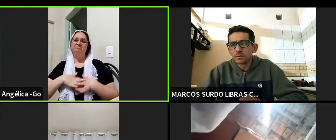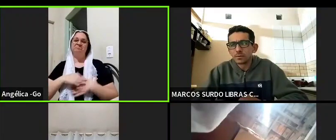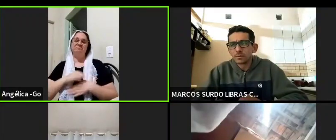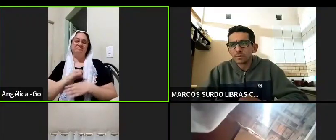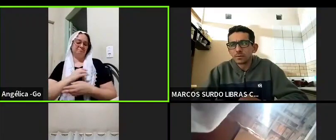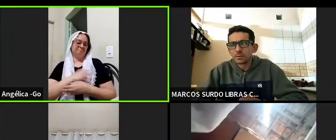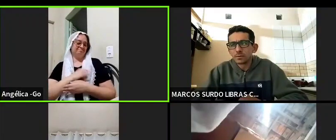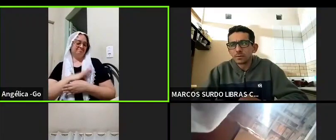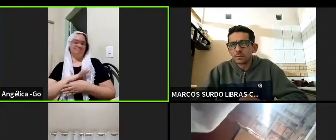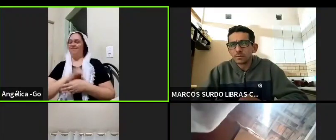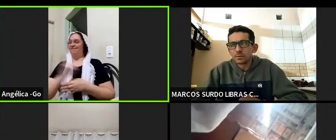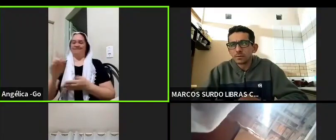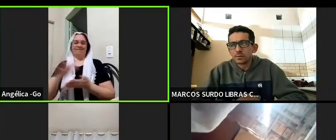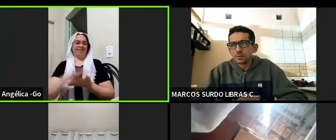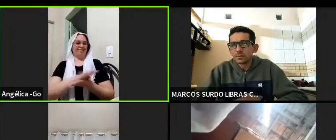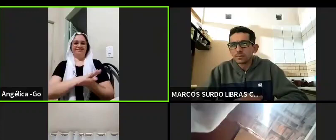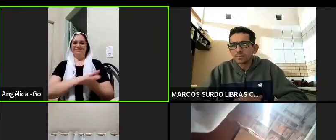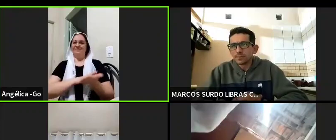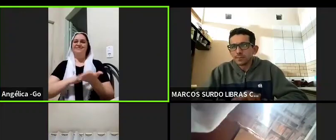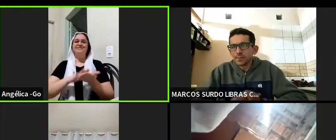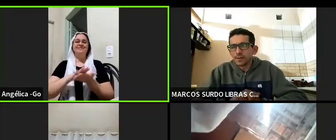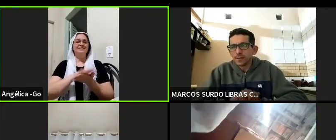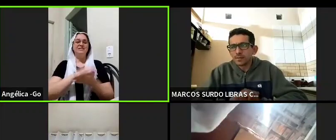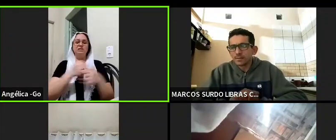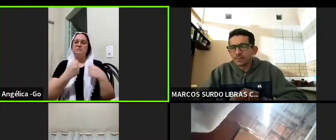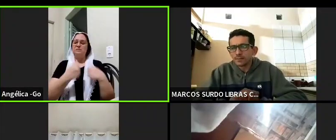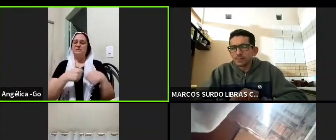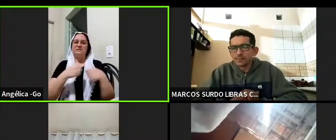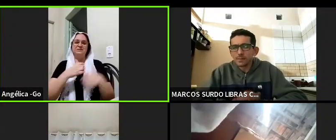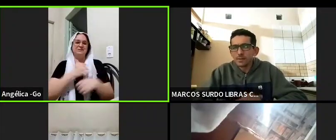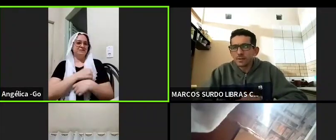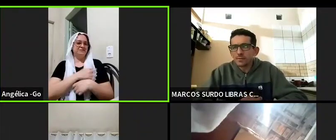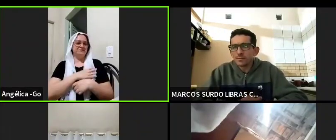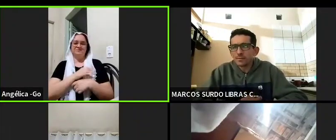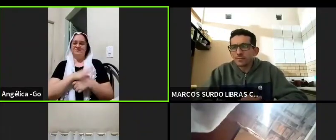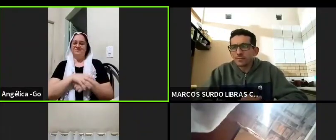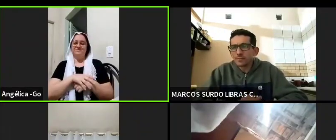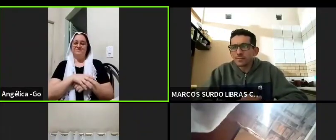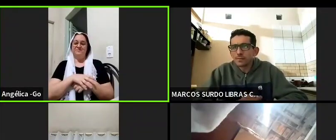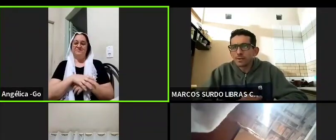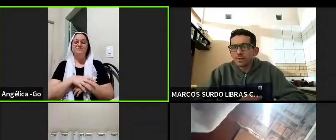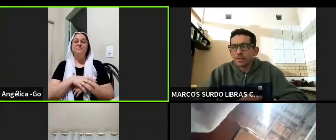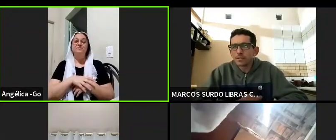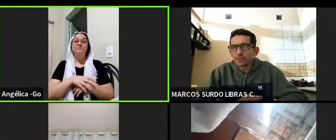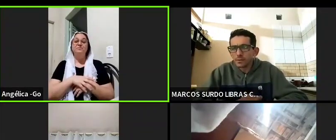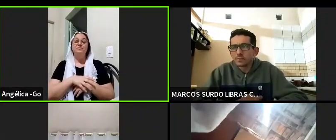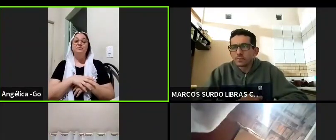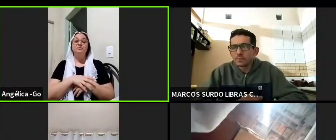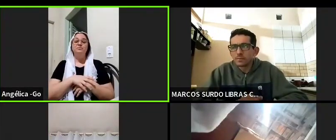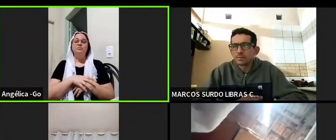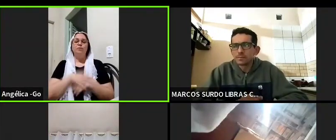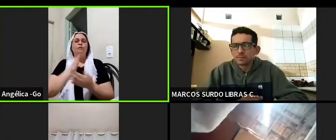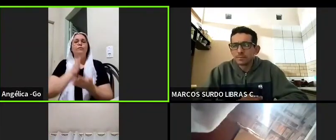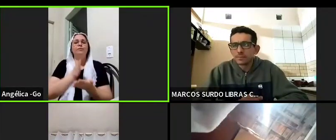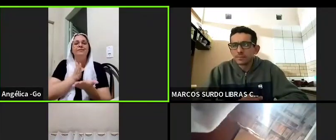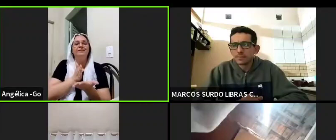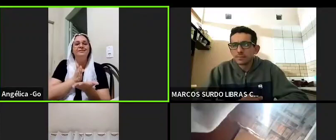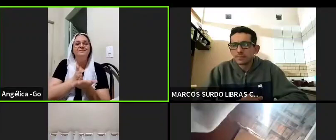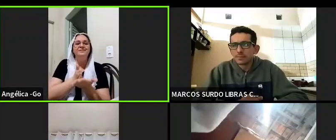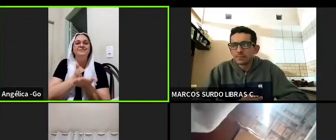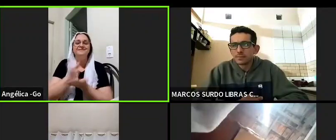Tem bom ânimo. Ergue a tua cabeça. Sei que a fornalha foi